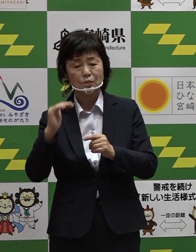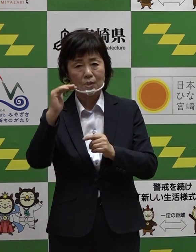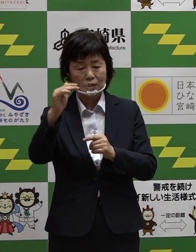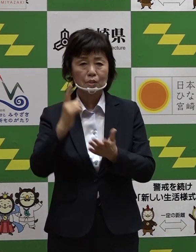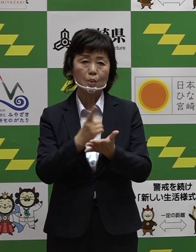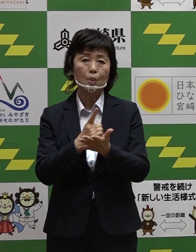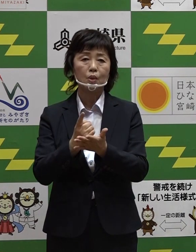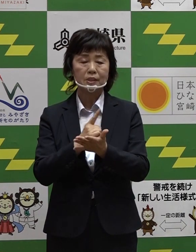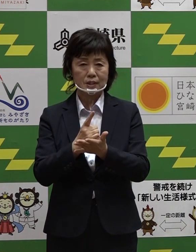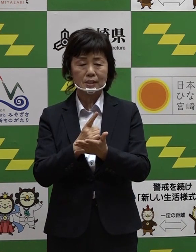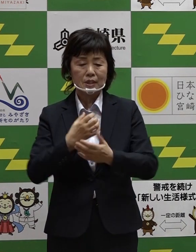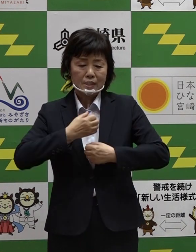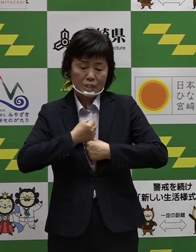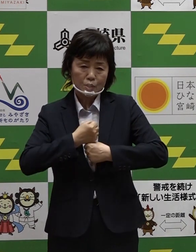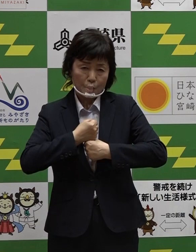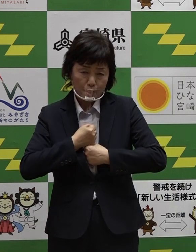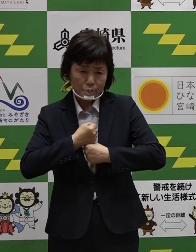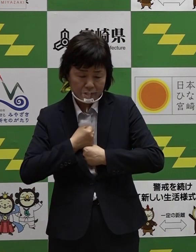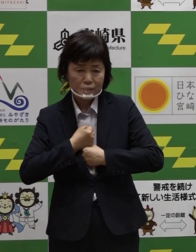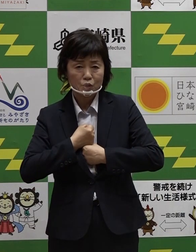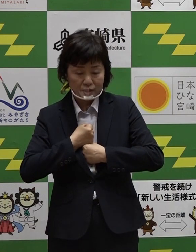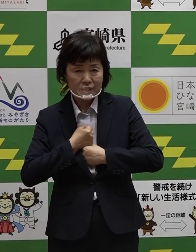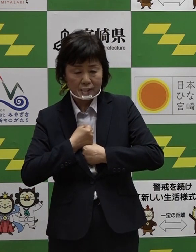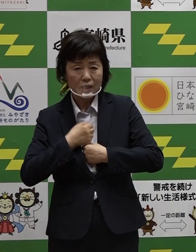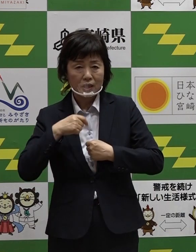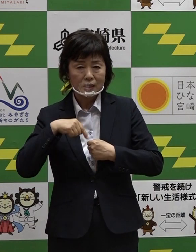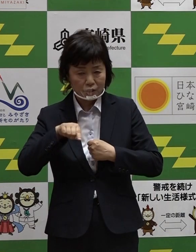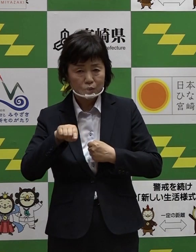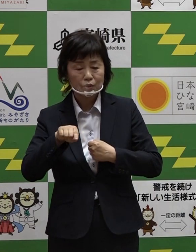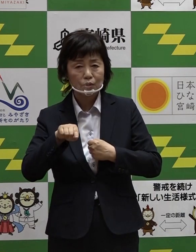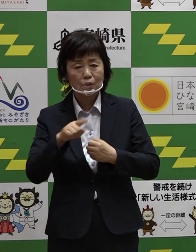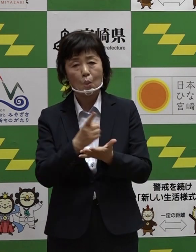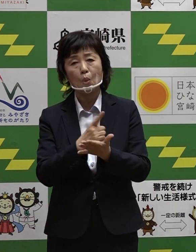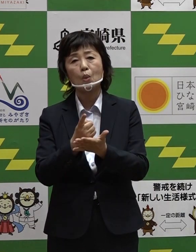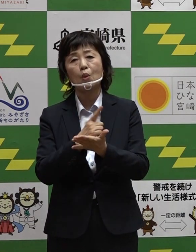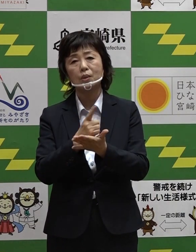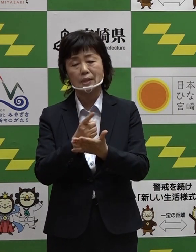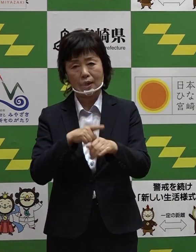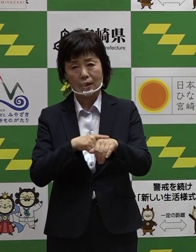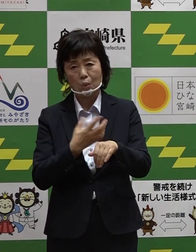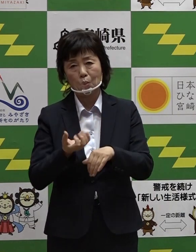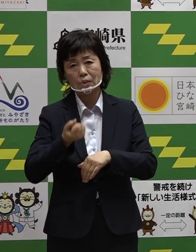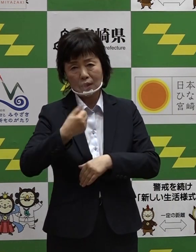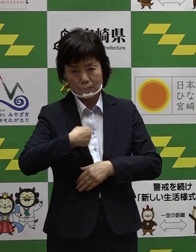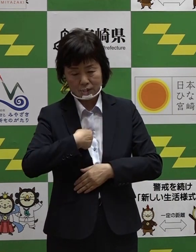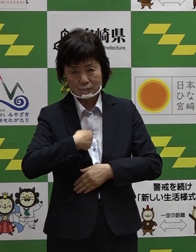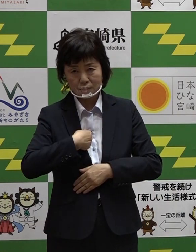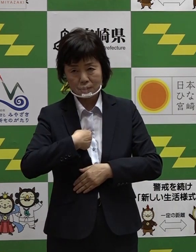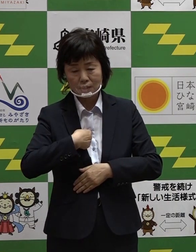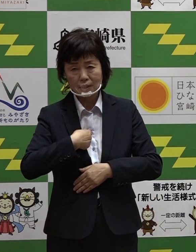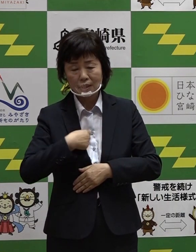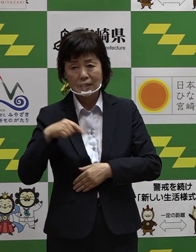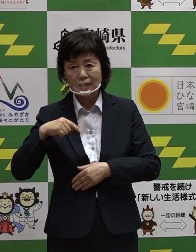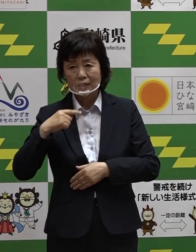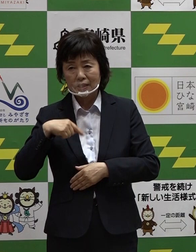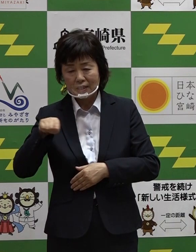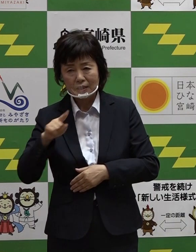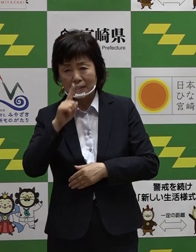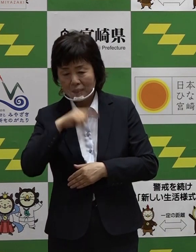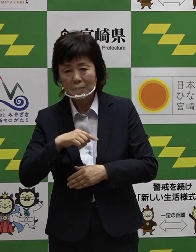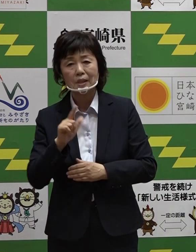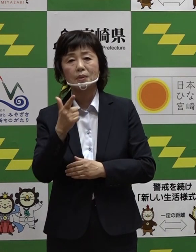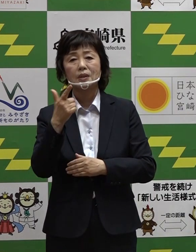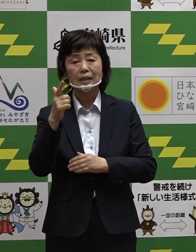方針、やはり慎重に考えていくべきだという方向性がありますので、もちろん行っていけないということではないんです